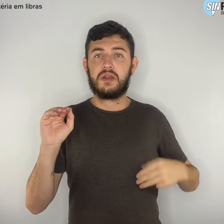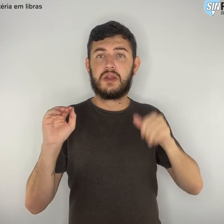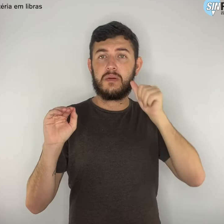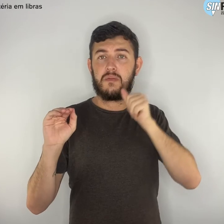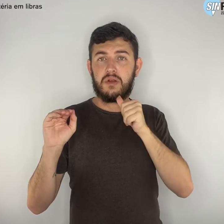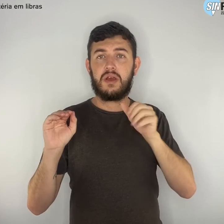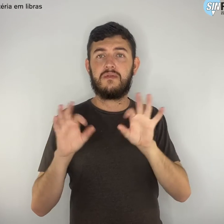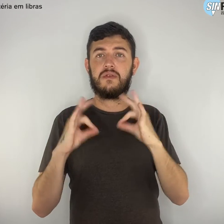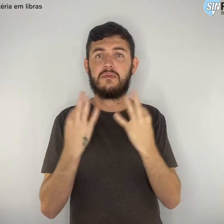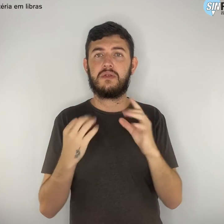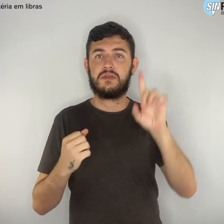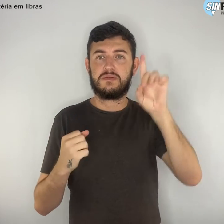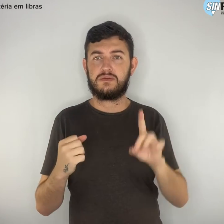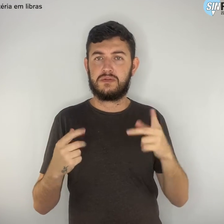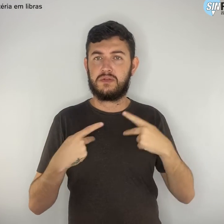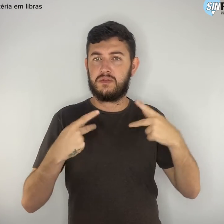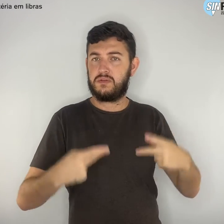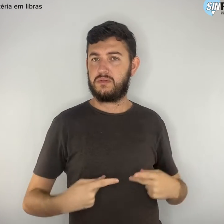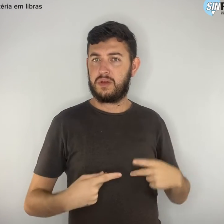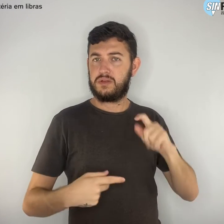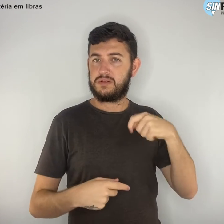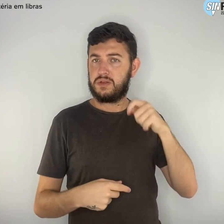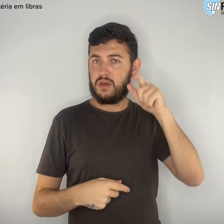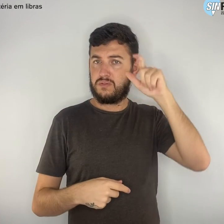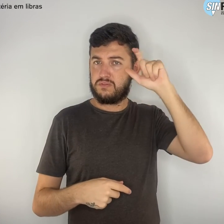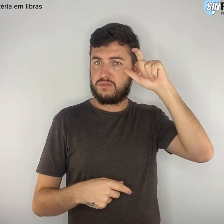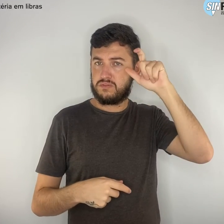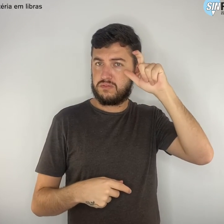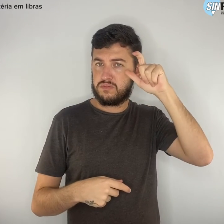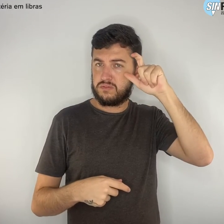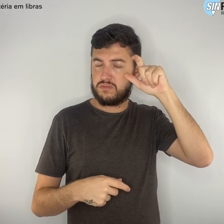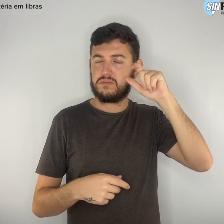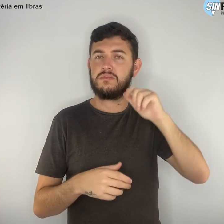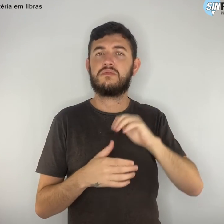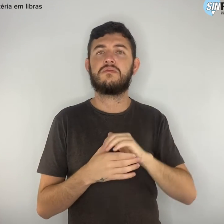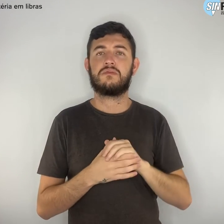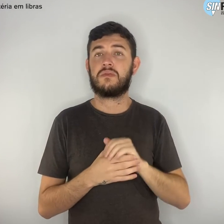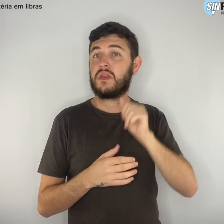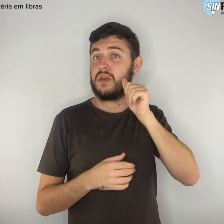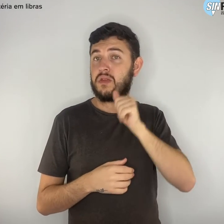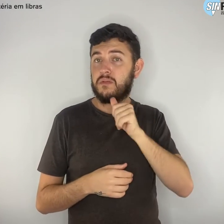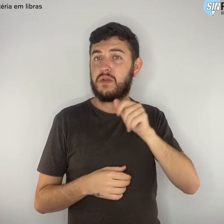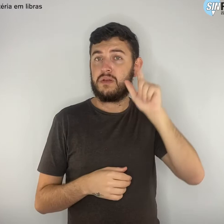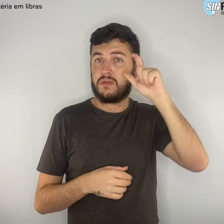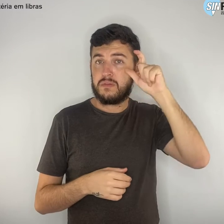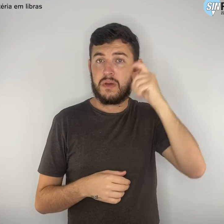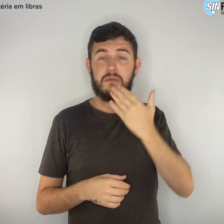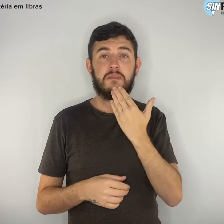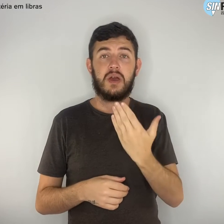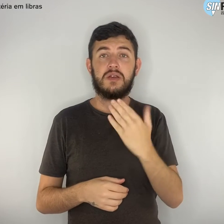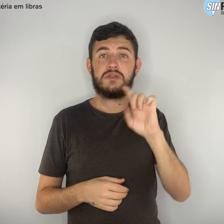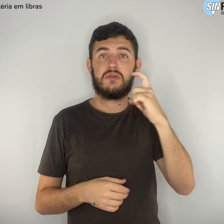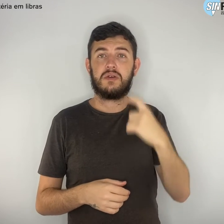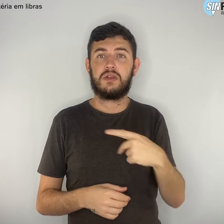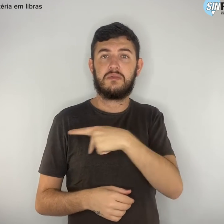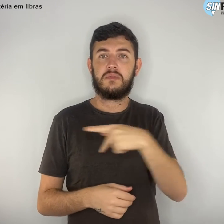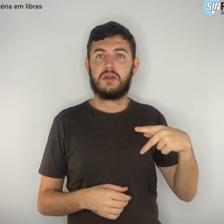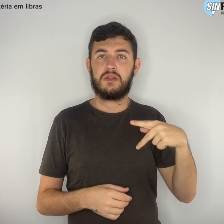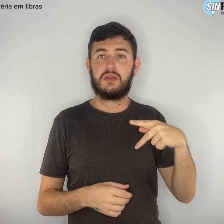Direitos Humanos, Damares Alves, na qual ela pede ao ex-presidente Jair Bolsonaro